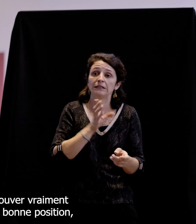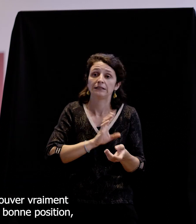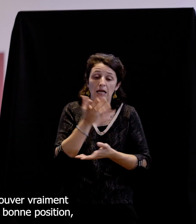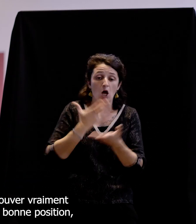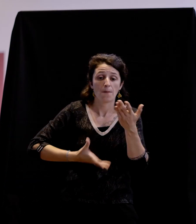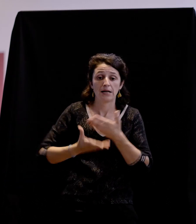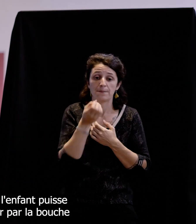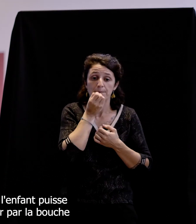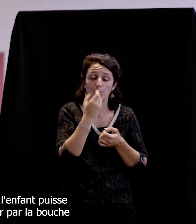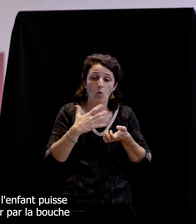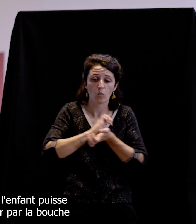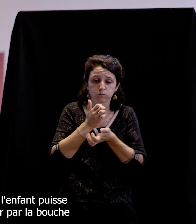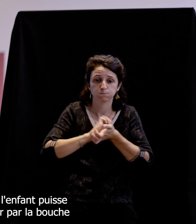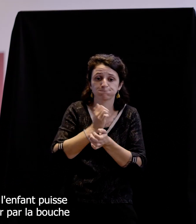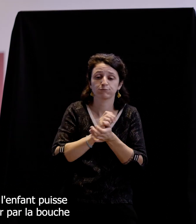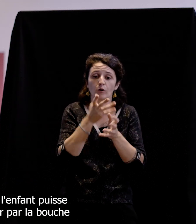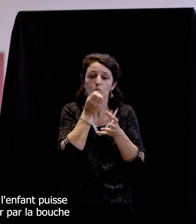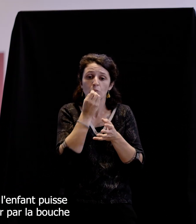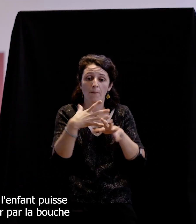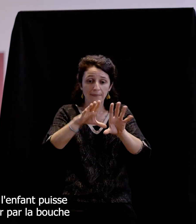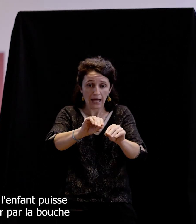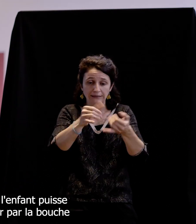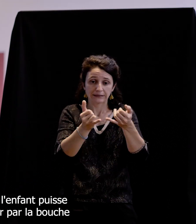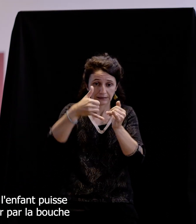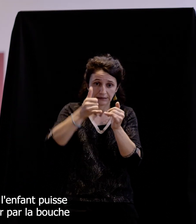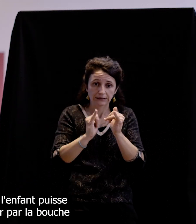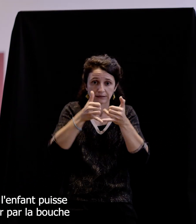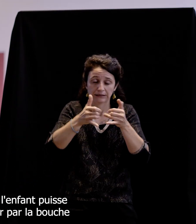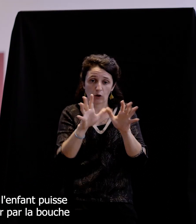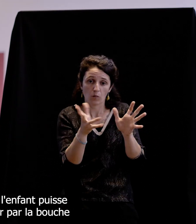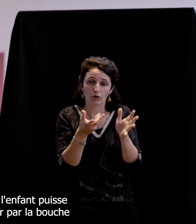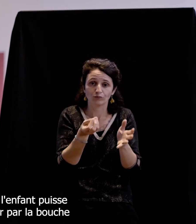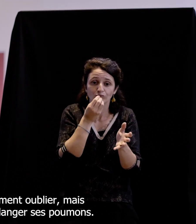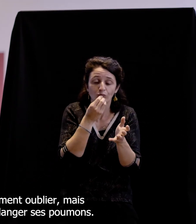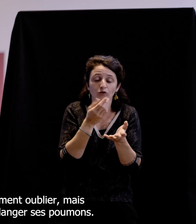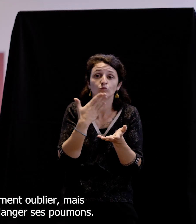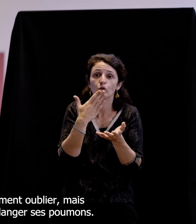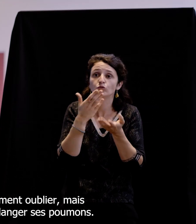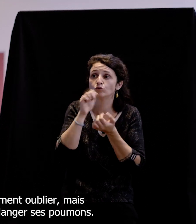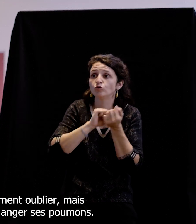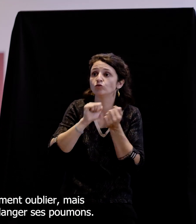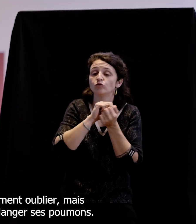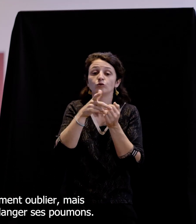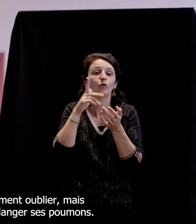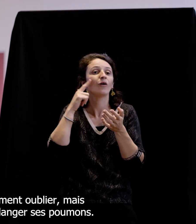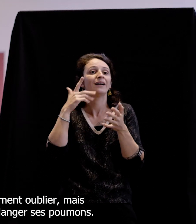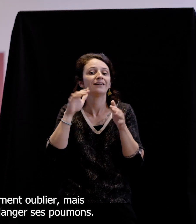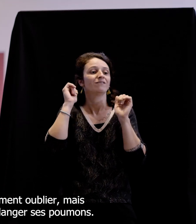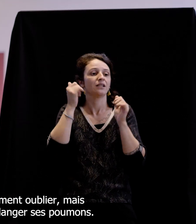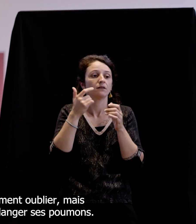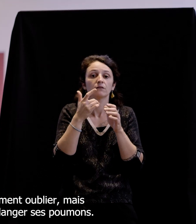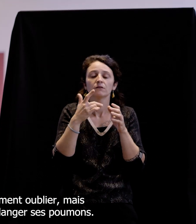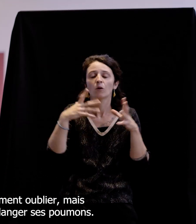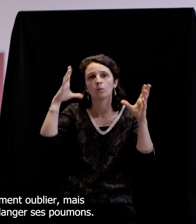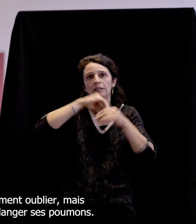bonne position, de façon à ce que l'enfant puisse continuer à manger par la bouche pour pas complètement oublier, mais pour pas